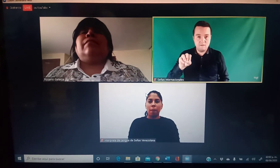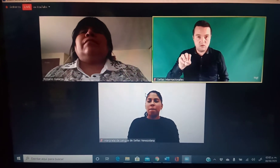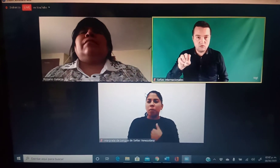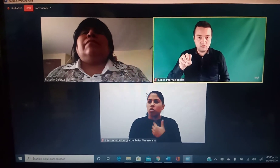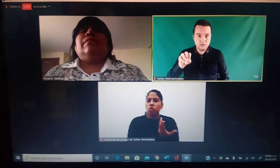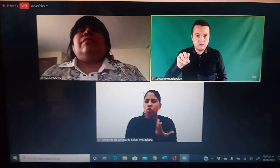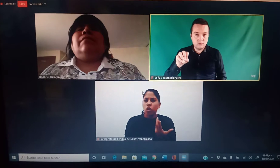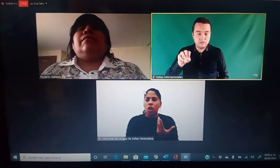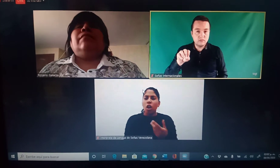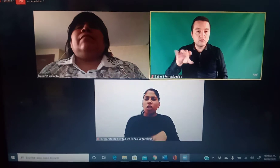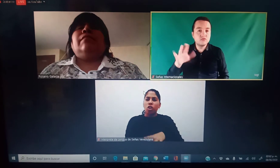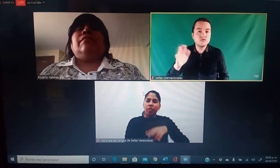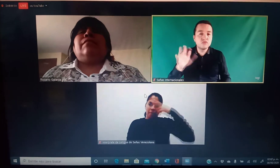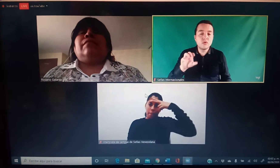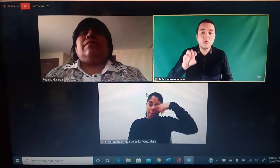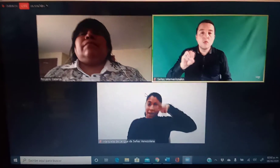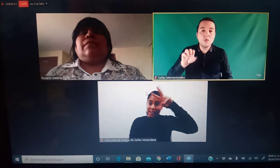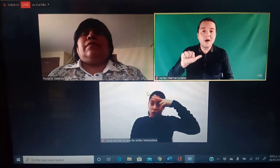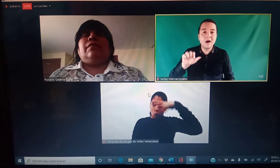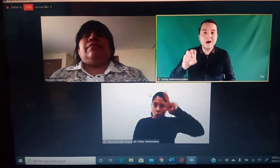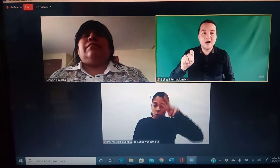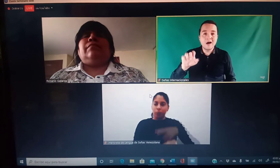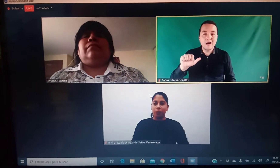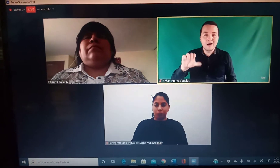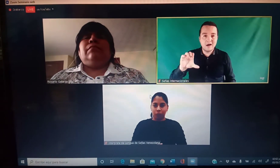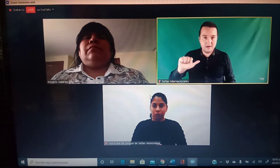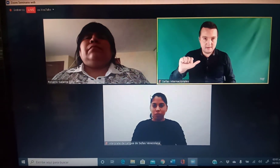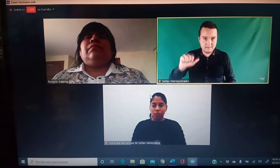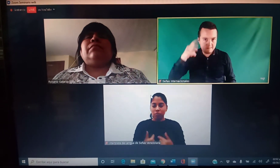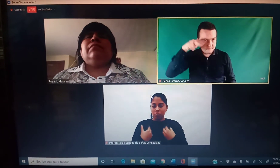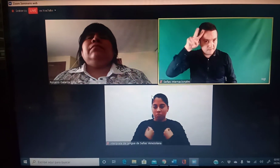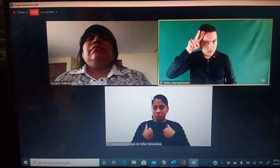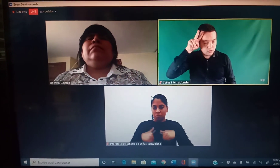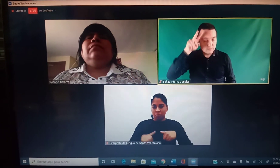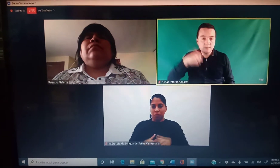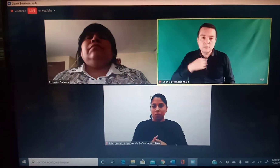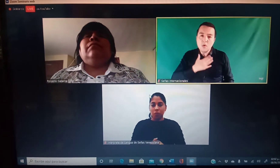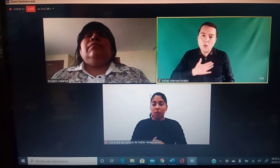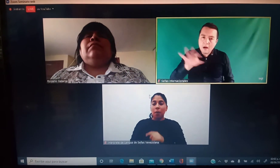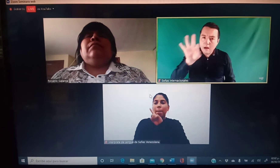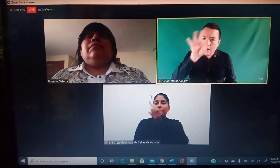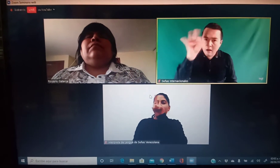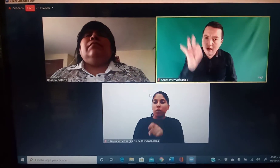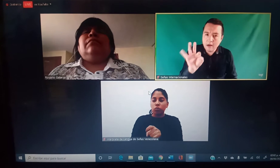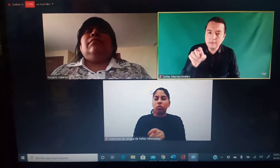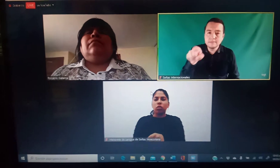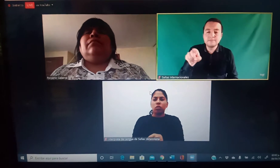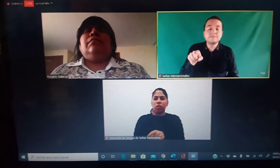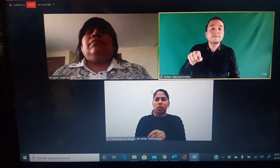de Oaxaca, México. Mi pregunta sería para el señor Jorge Muñoz.